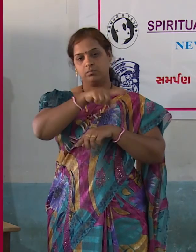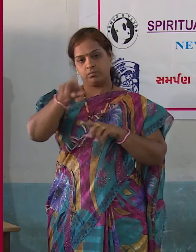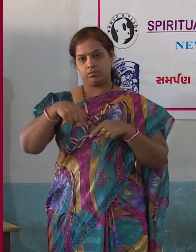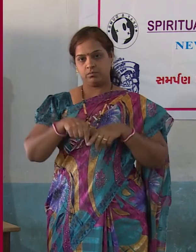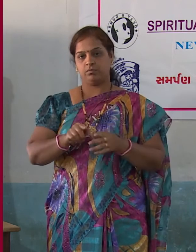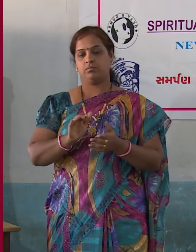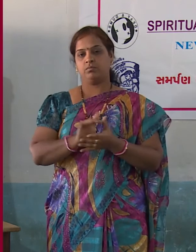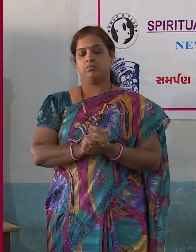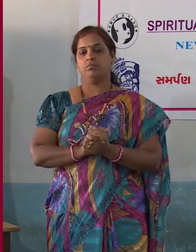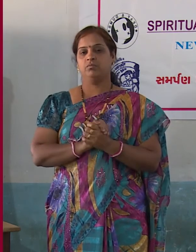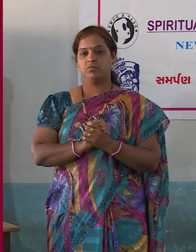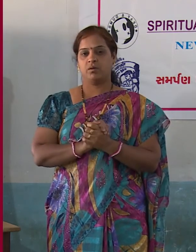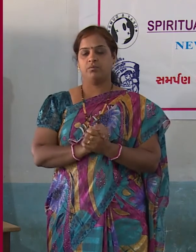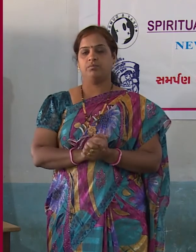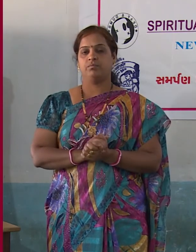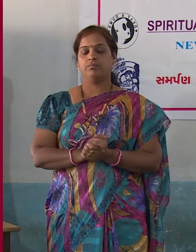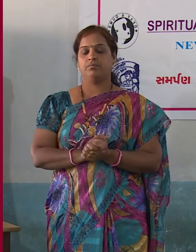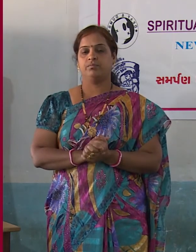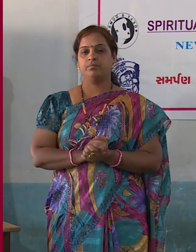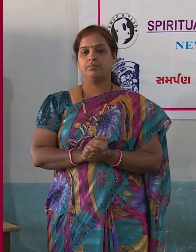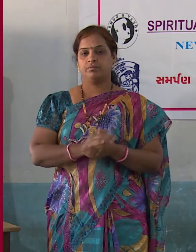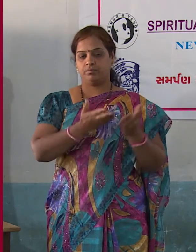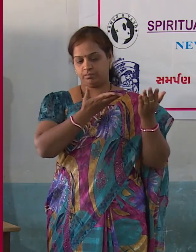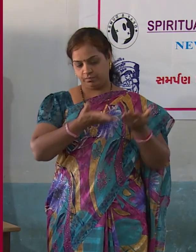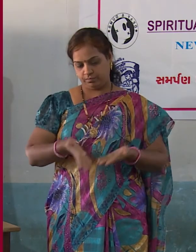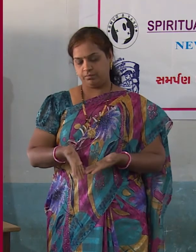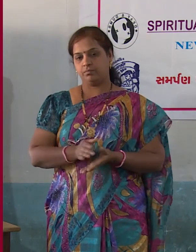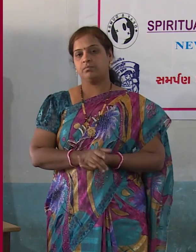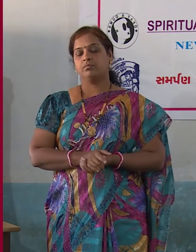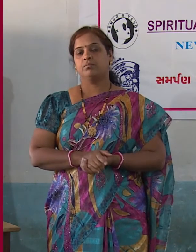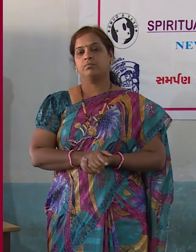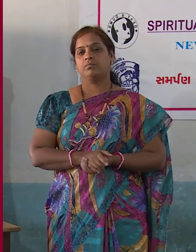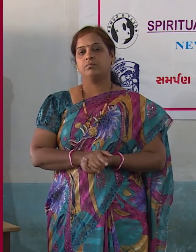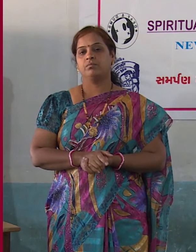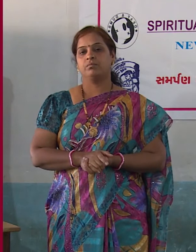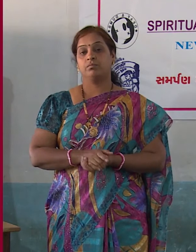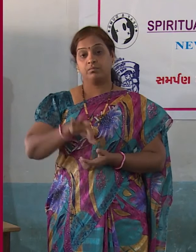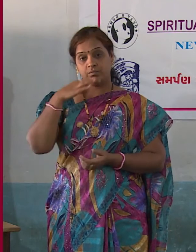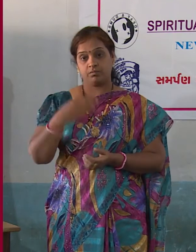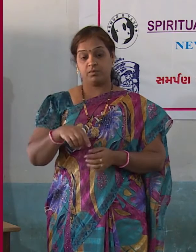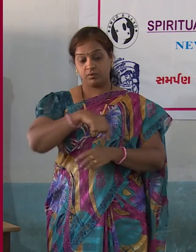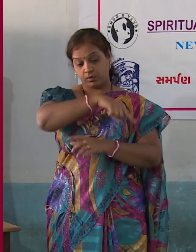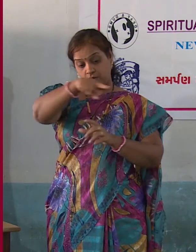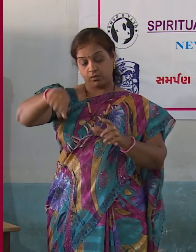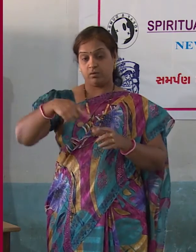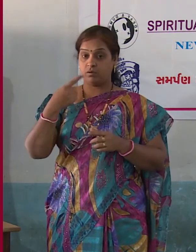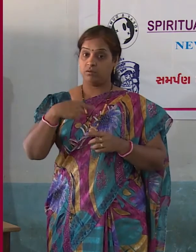है, पुरुषोत्तम संगम युग में आकर के नई दुनिया की कलम लगाते